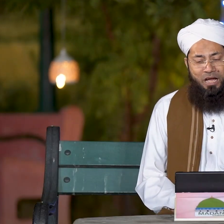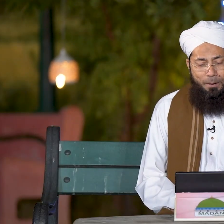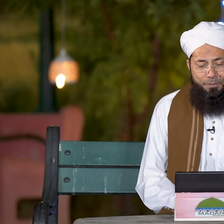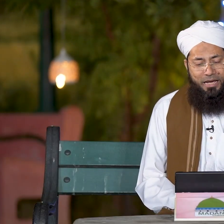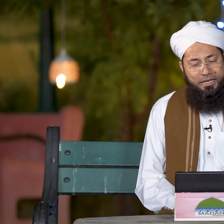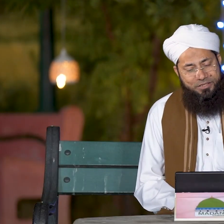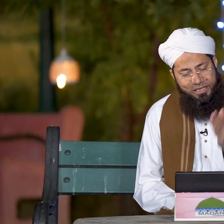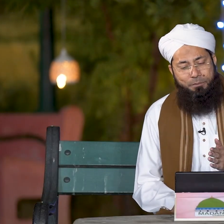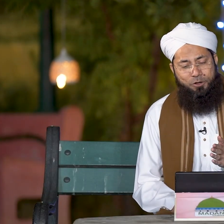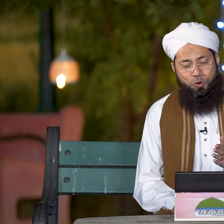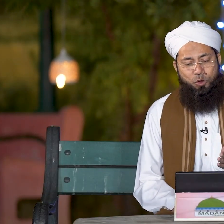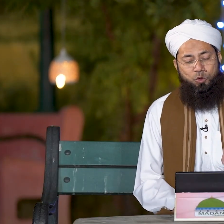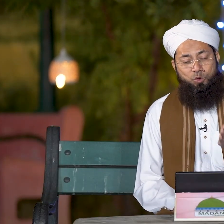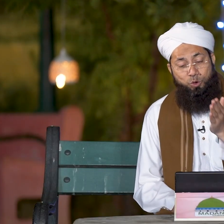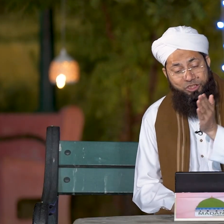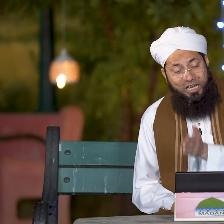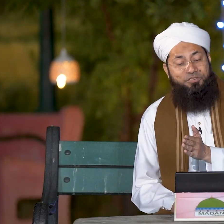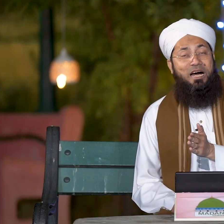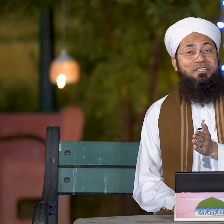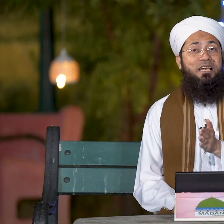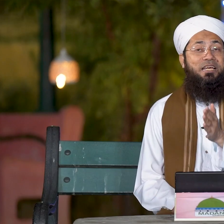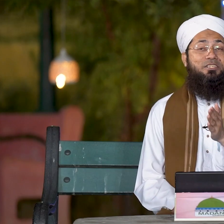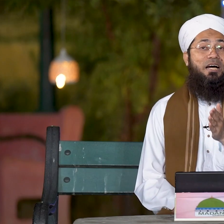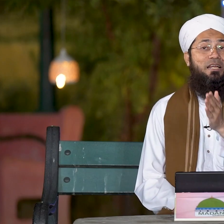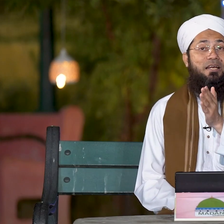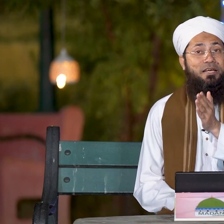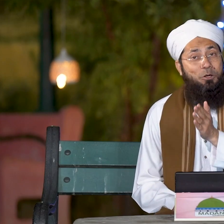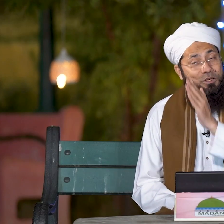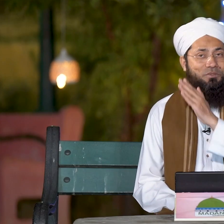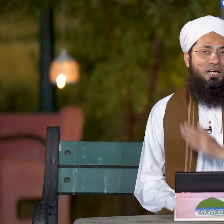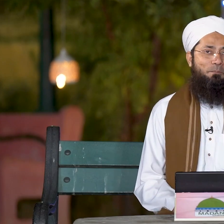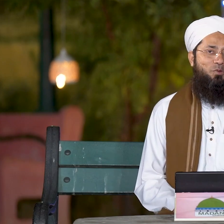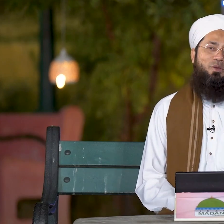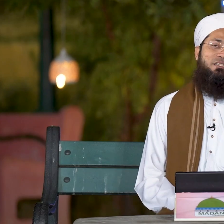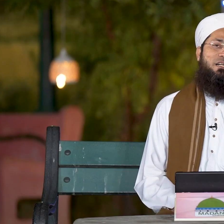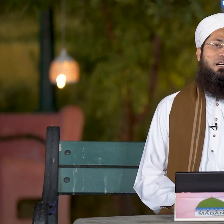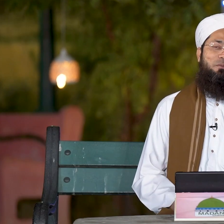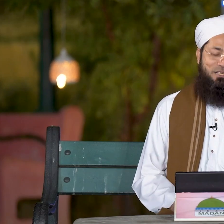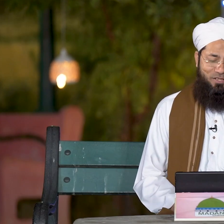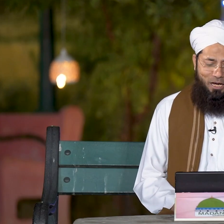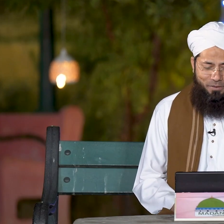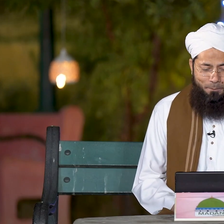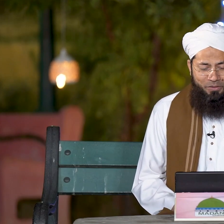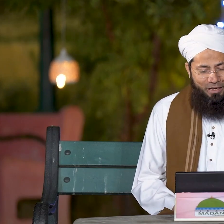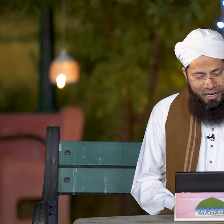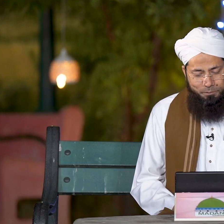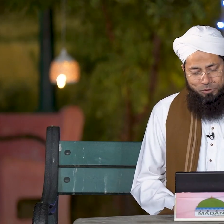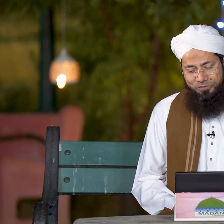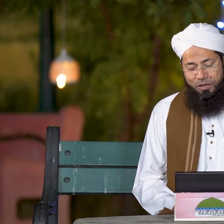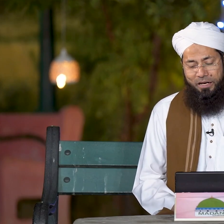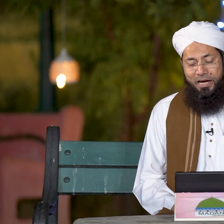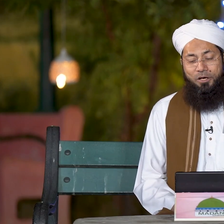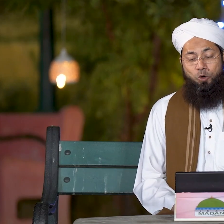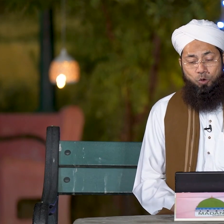نے اپنے اسی عمل کو دوسرے افراد کے لیے اختیار کرنے کا حکم دیا۔ چنانچہ آقا کریم علیہ السلام نے ایک